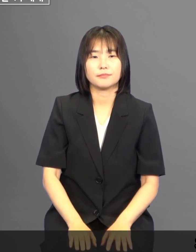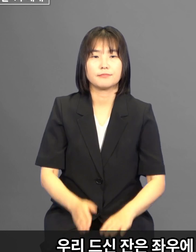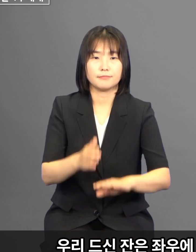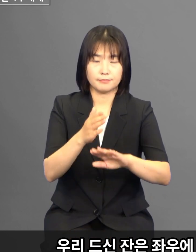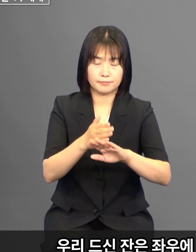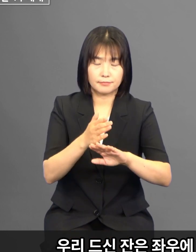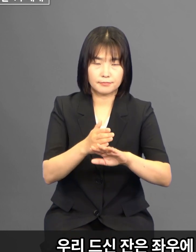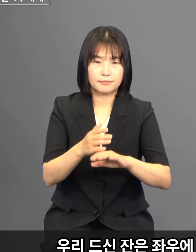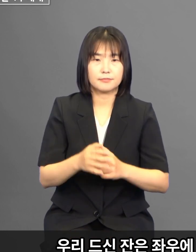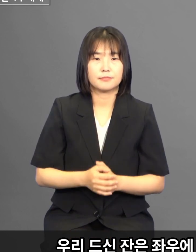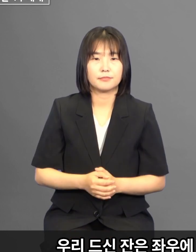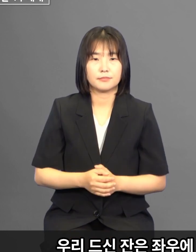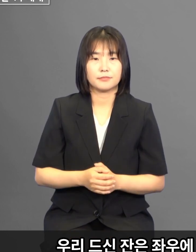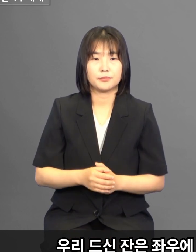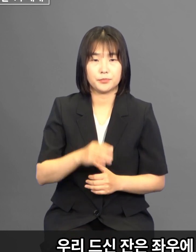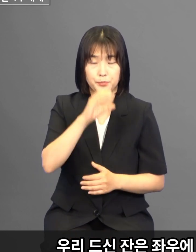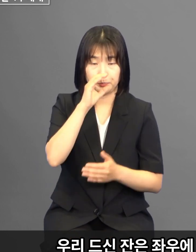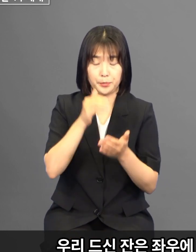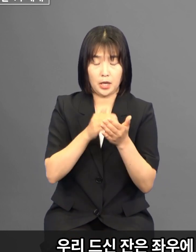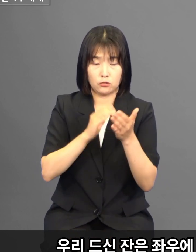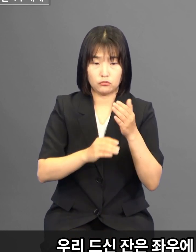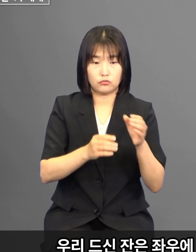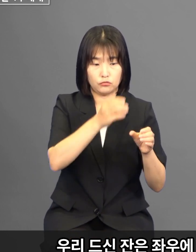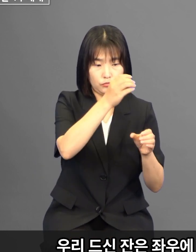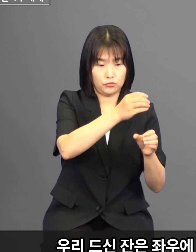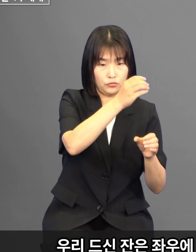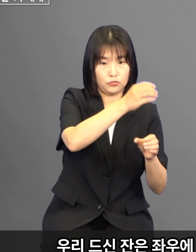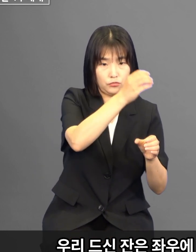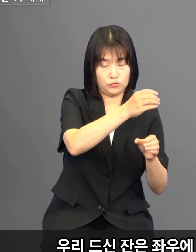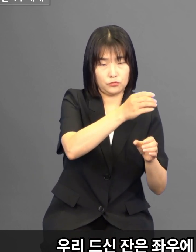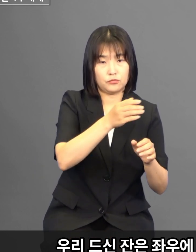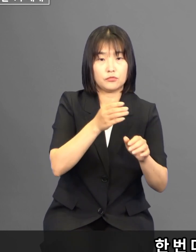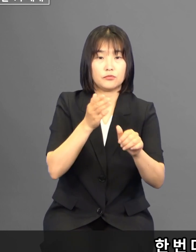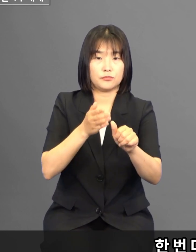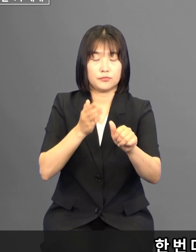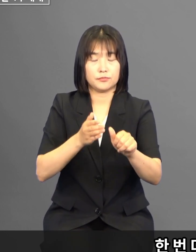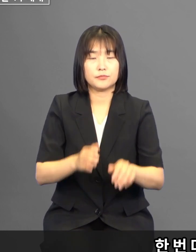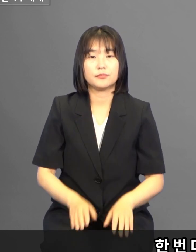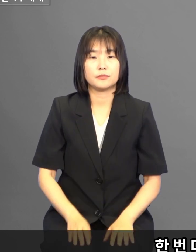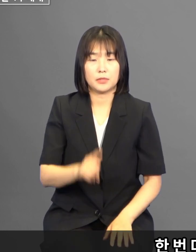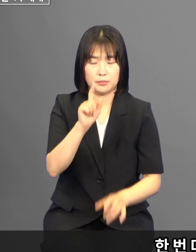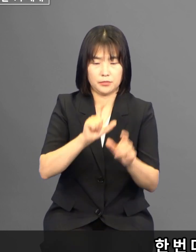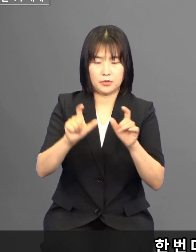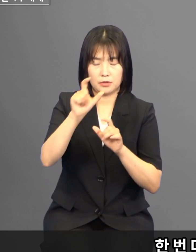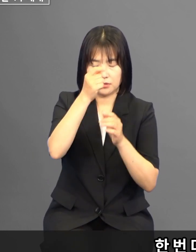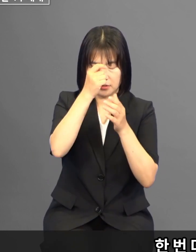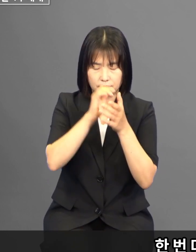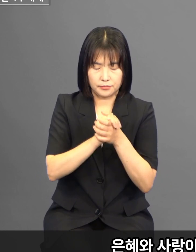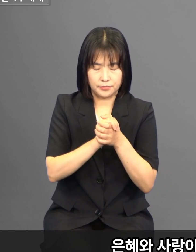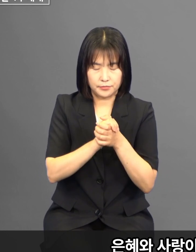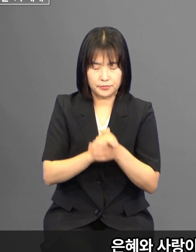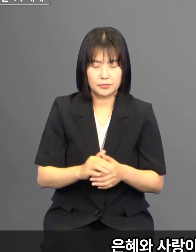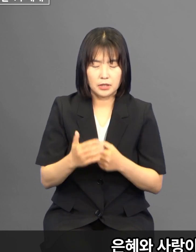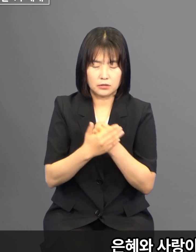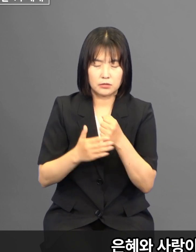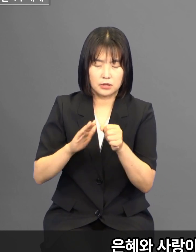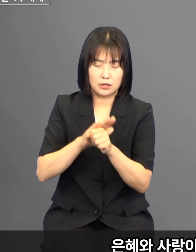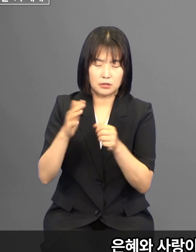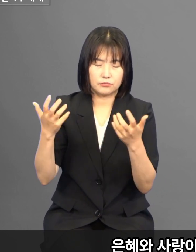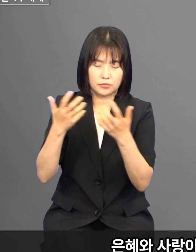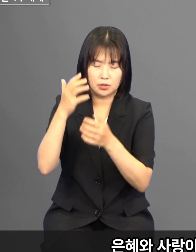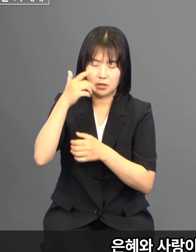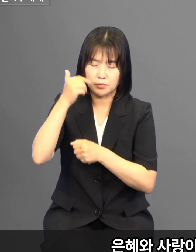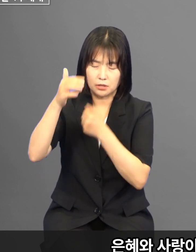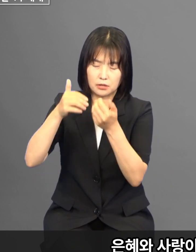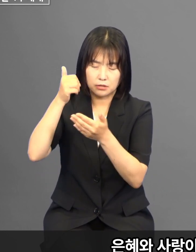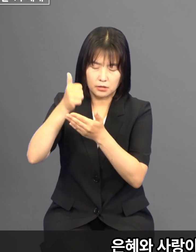감사합니다. 우리 드신 잔은 좌우의 홈에 넣어주시면 감사하겠습니다. 한 번 더 기도하겠습니다. 은혜와 사랑이 풍성하신